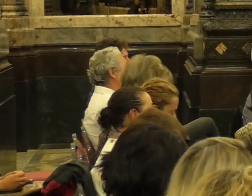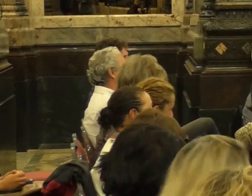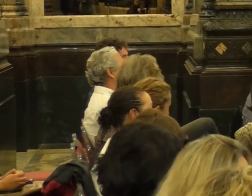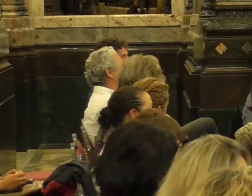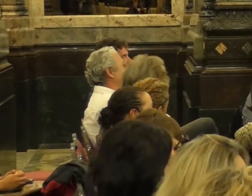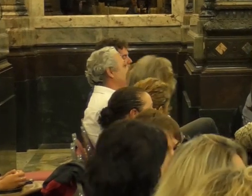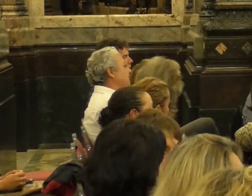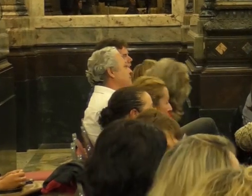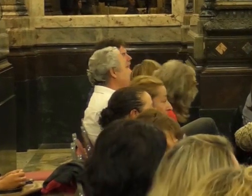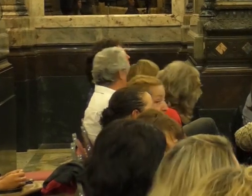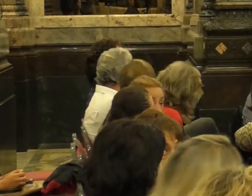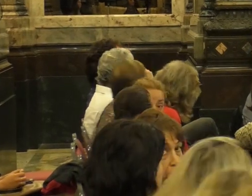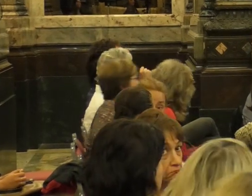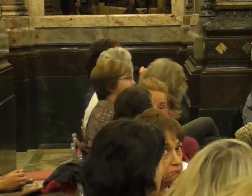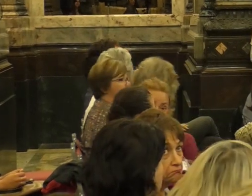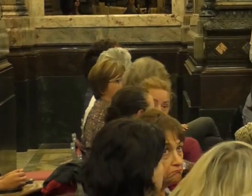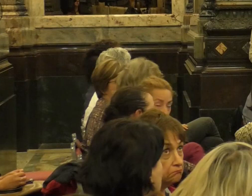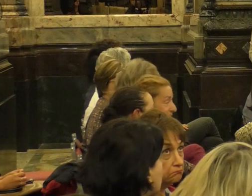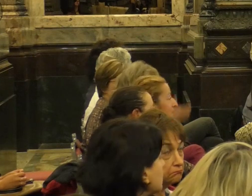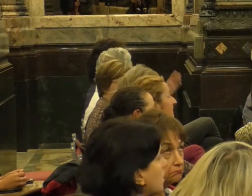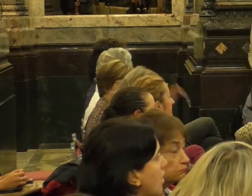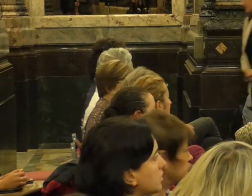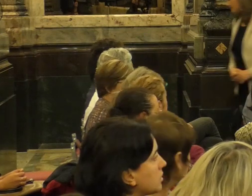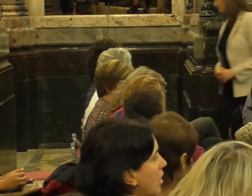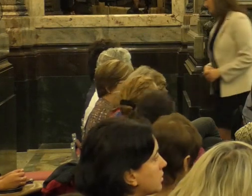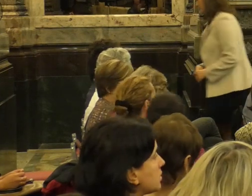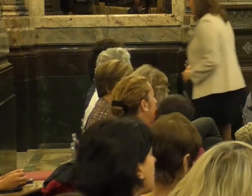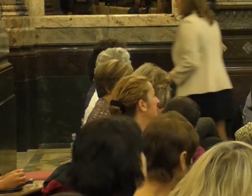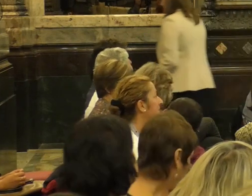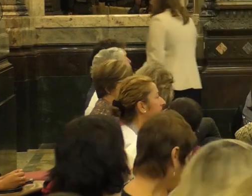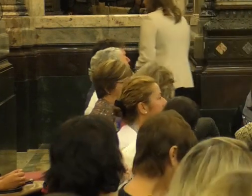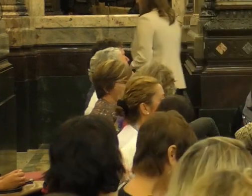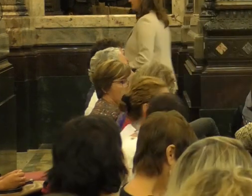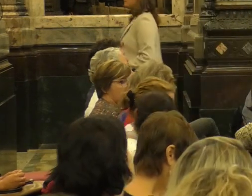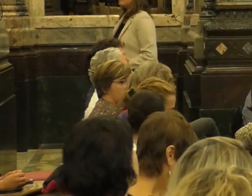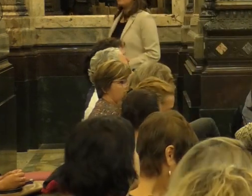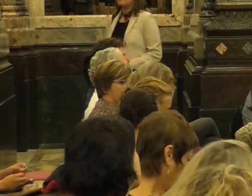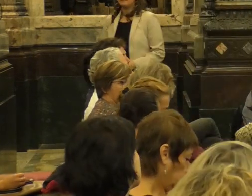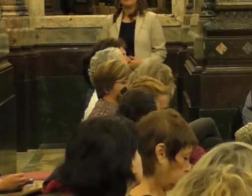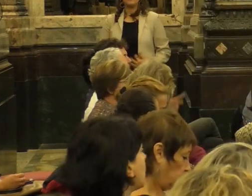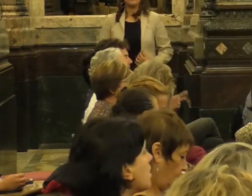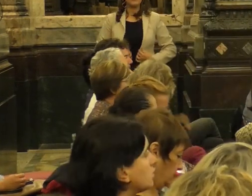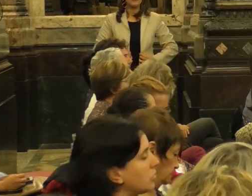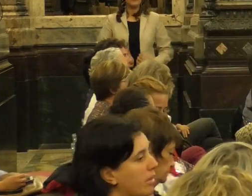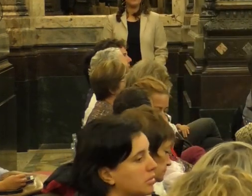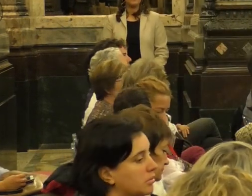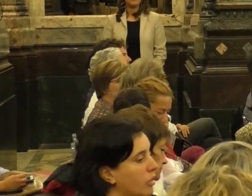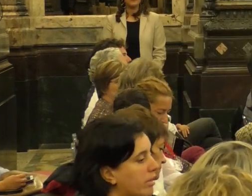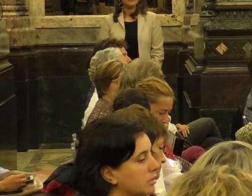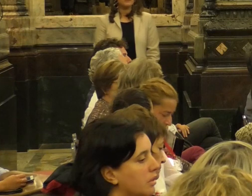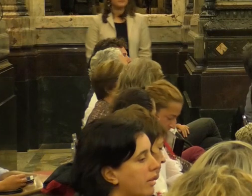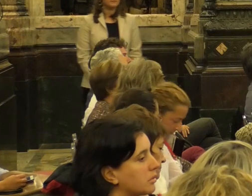Yachaytec de Ecuador. Primero quiero felicitar a usted, doctora Morales, porque la verdad que